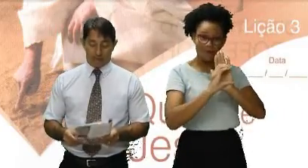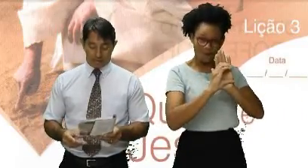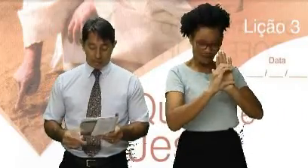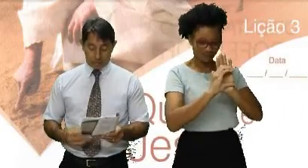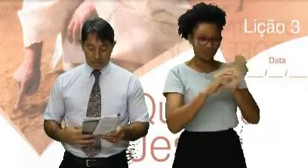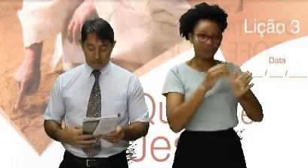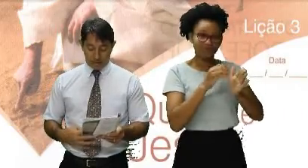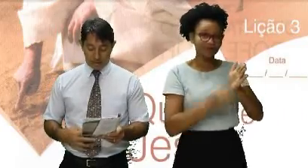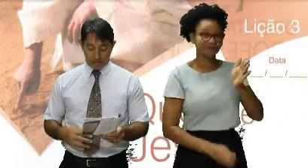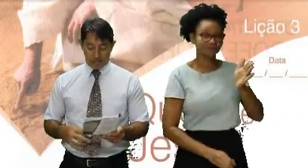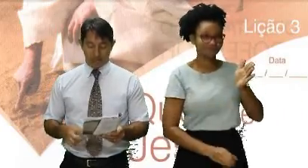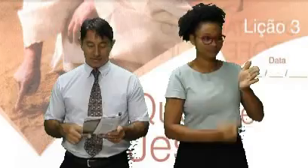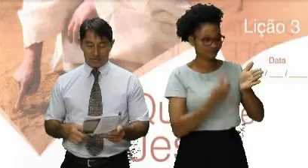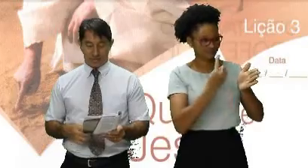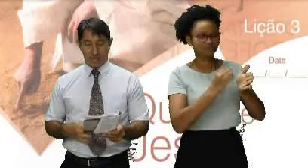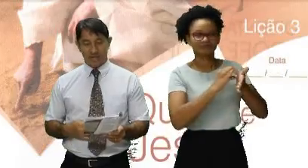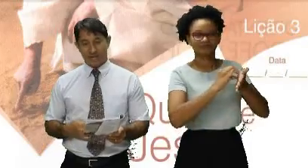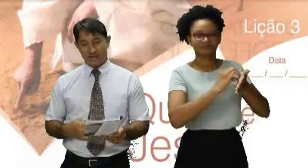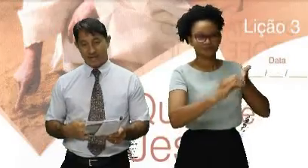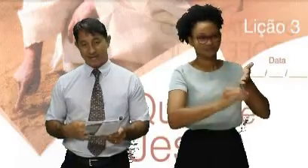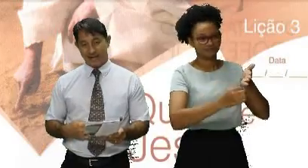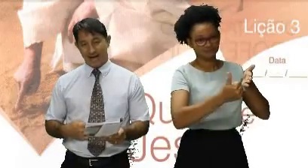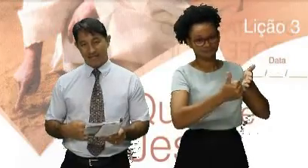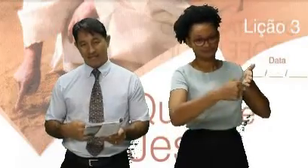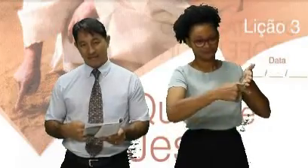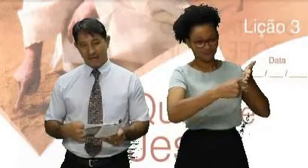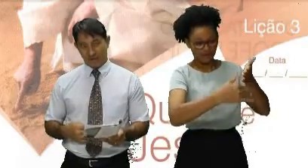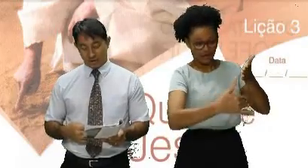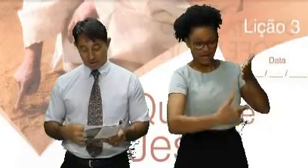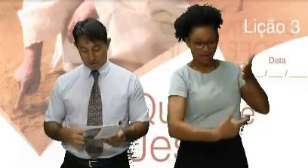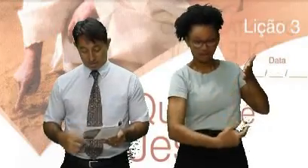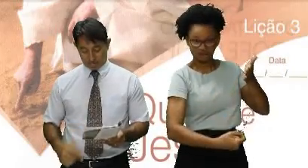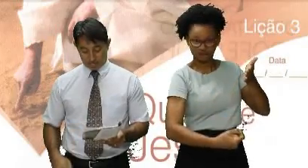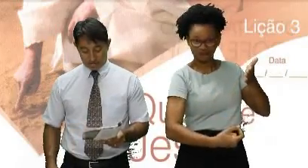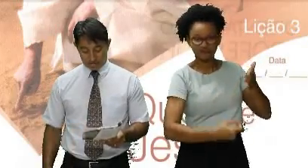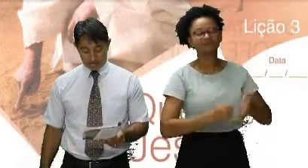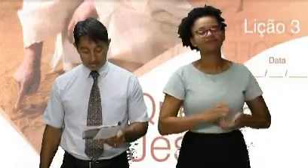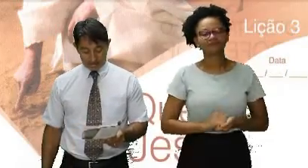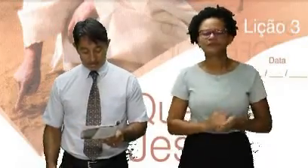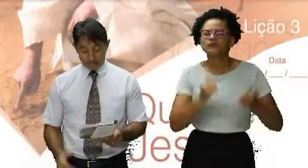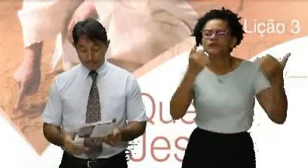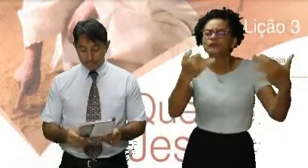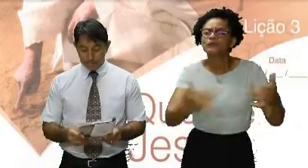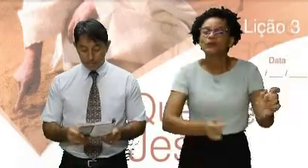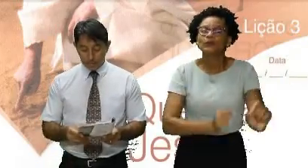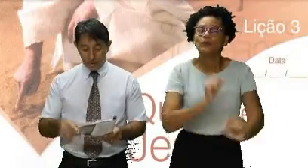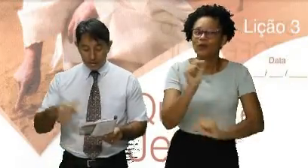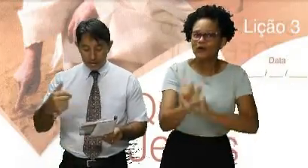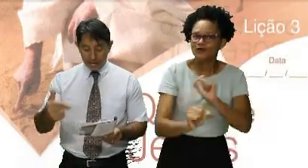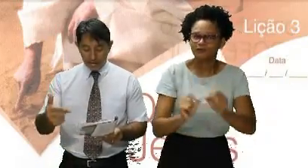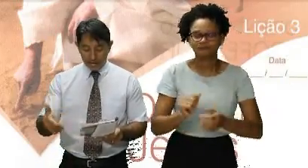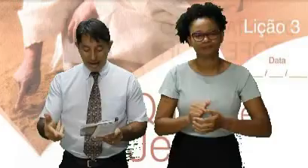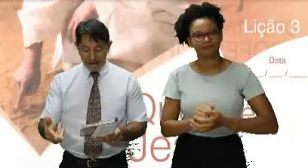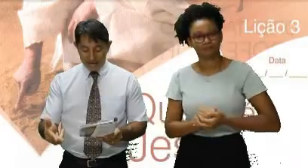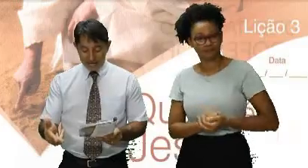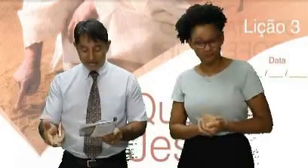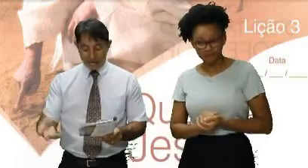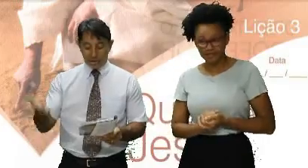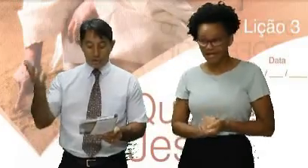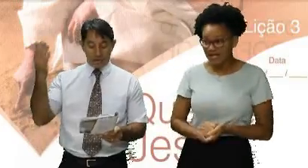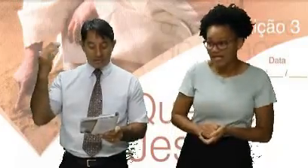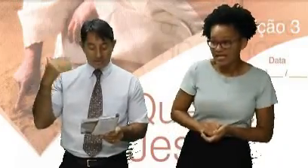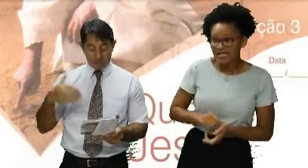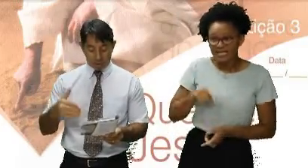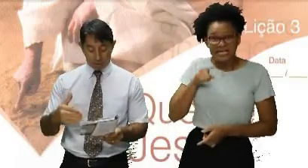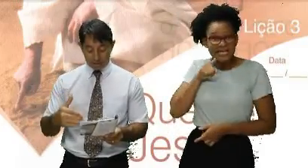Colossenses capítulo 1, versículos 17 a 20. Diz assim: e ele é antes